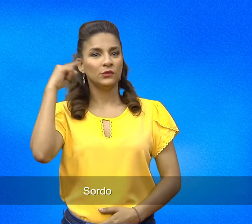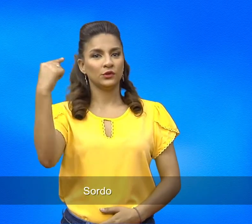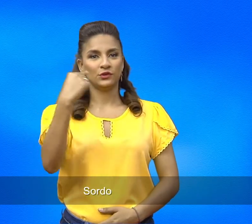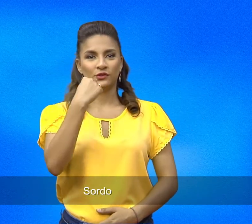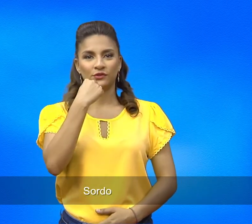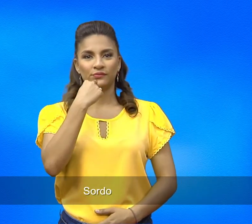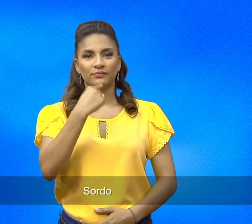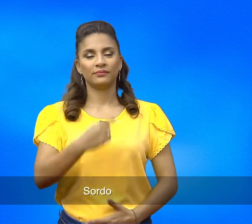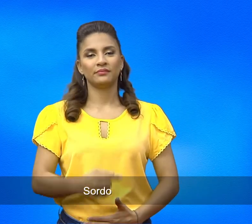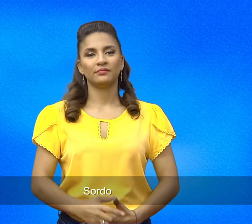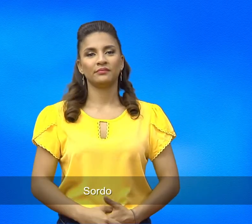sordo